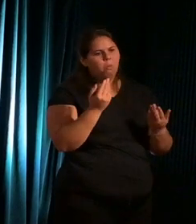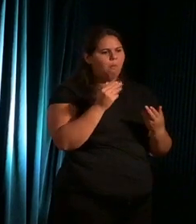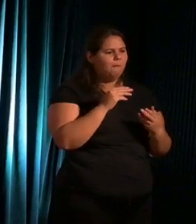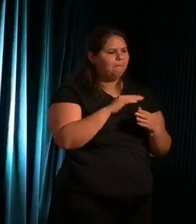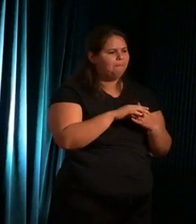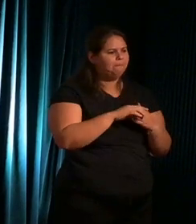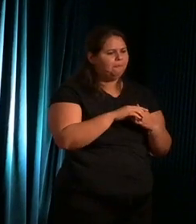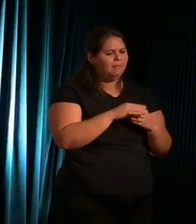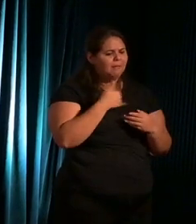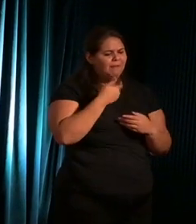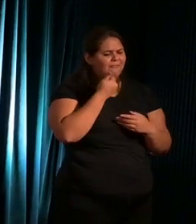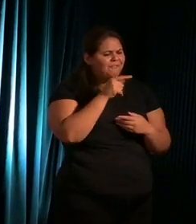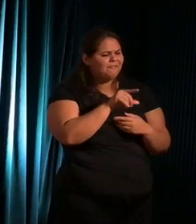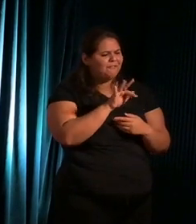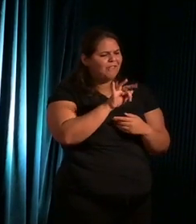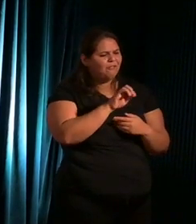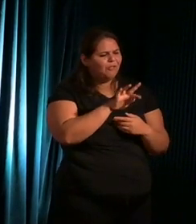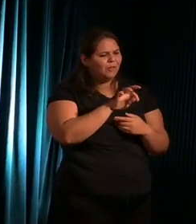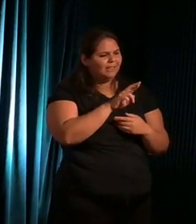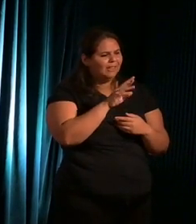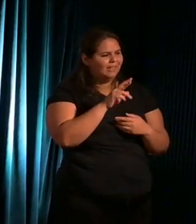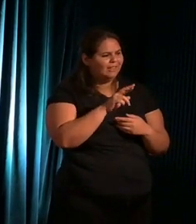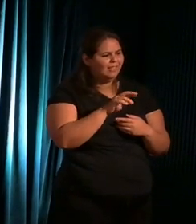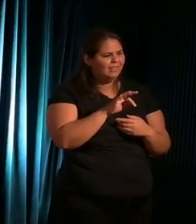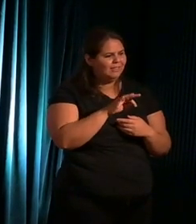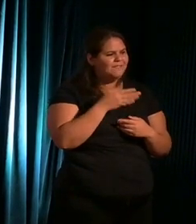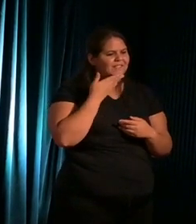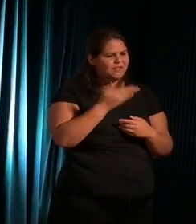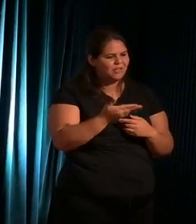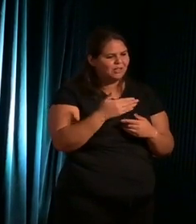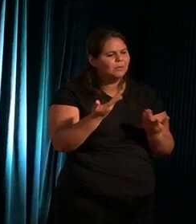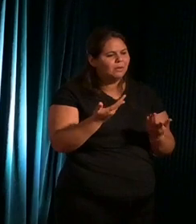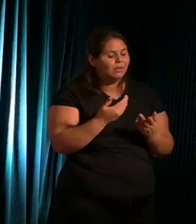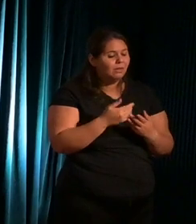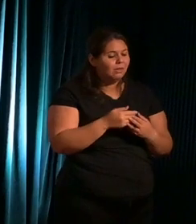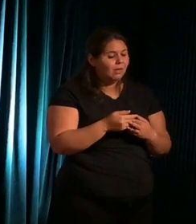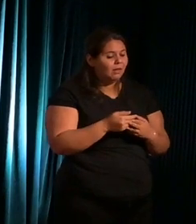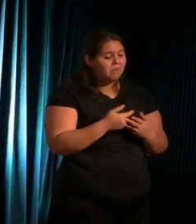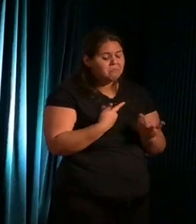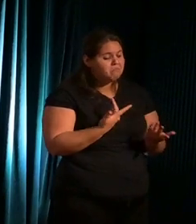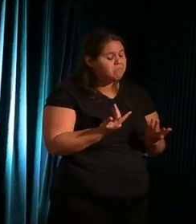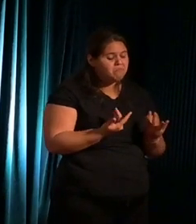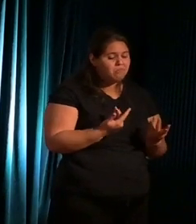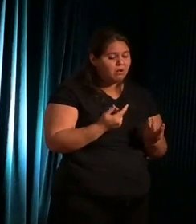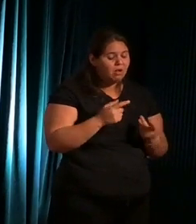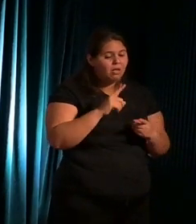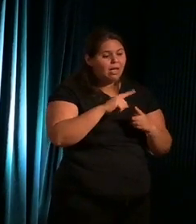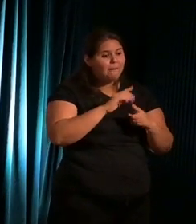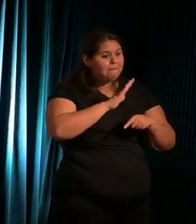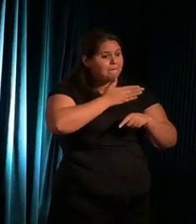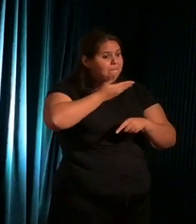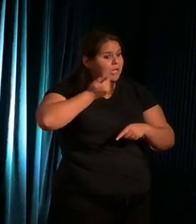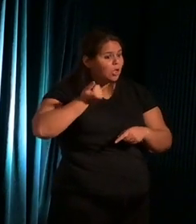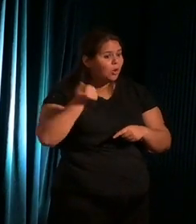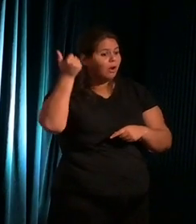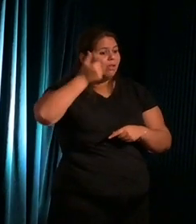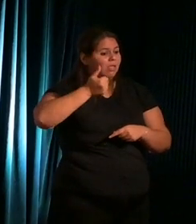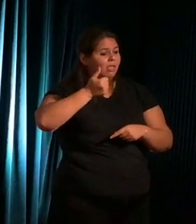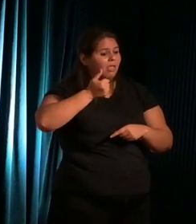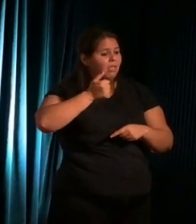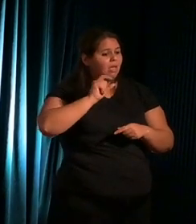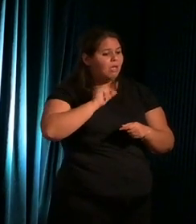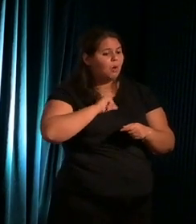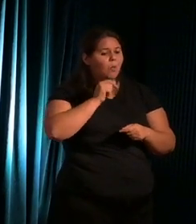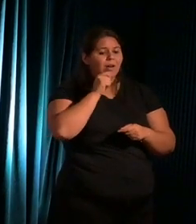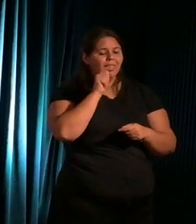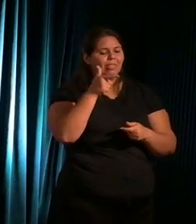sua... A minha melhor fotografia vai ser a que eu vou fazer amanhã, né? Porque muitos ou todos acham